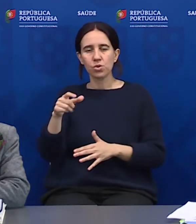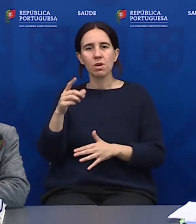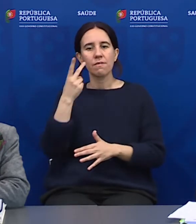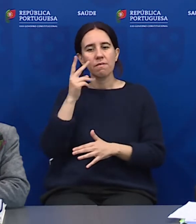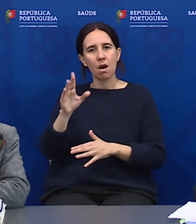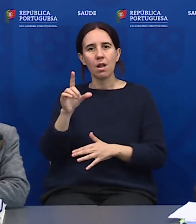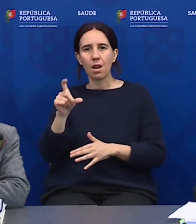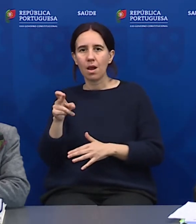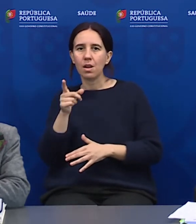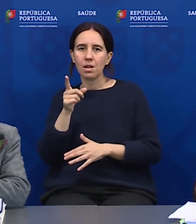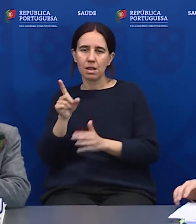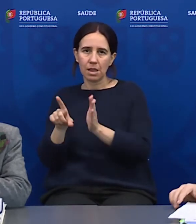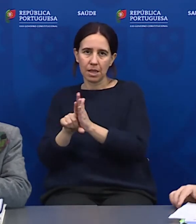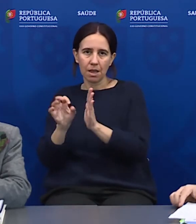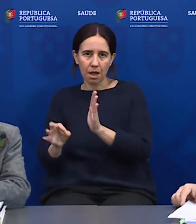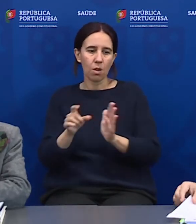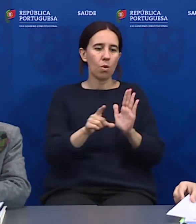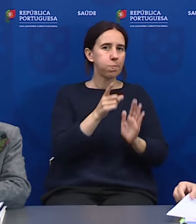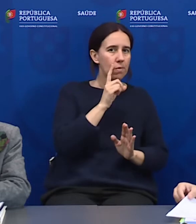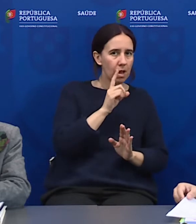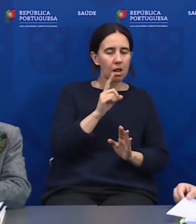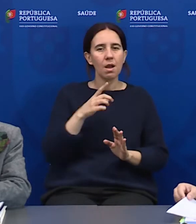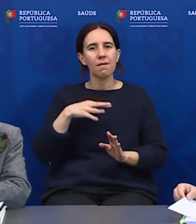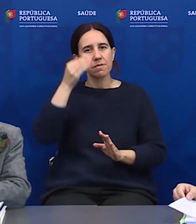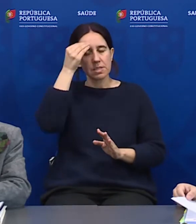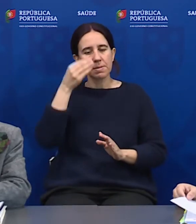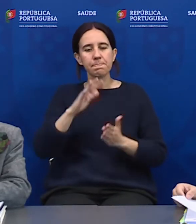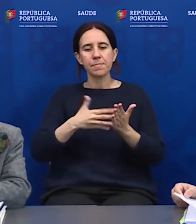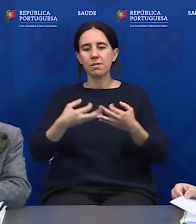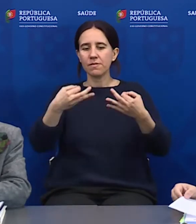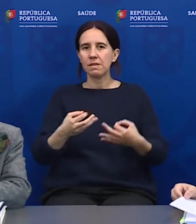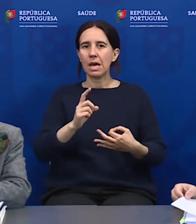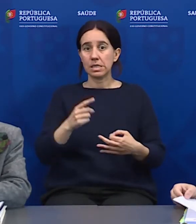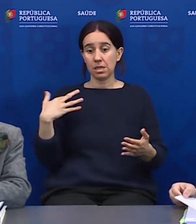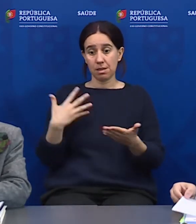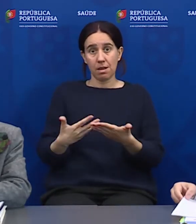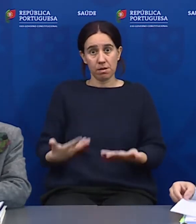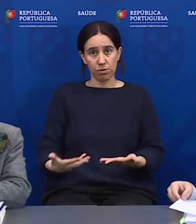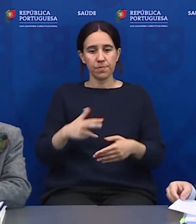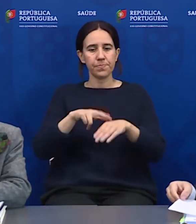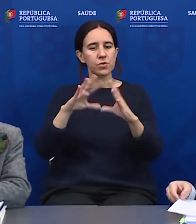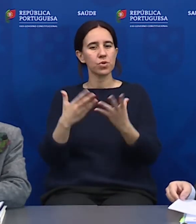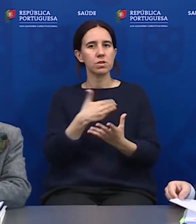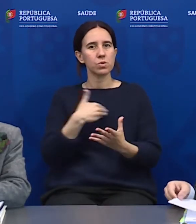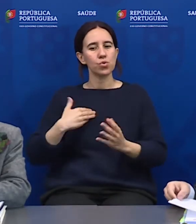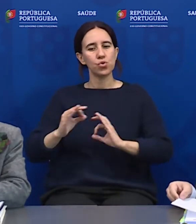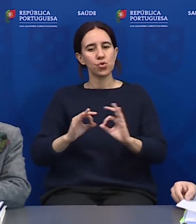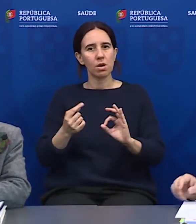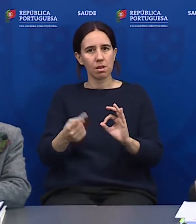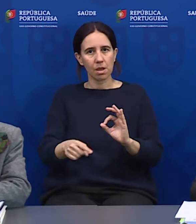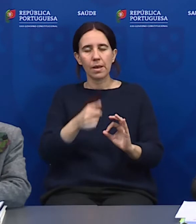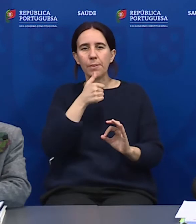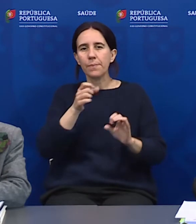legais e ilegais. Eu gostava de saber qual é o plano efetivo e, à data de hoje, que a Direção-Geral de Saúde tem traçado